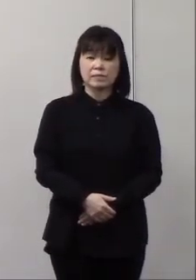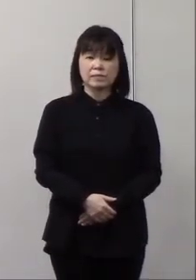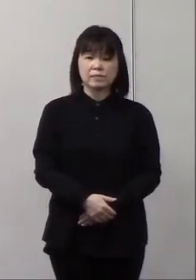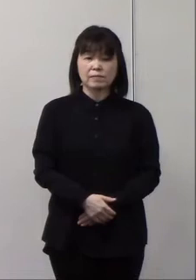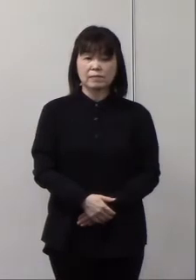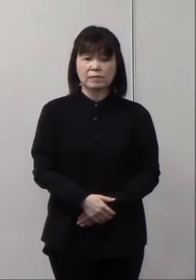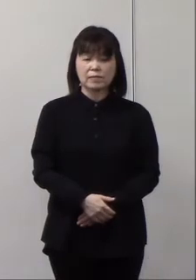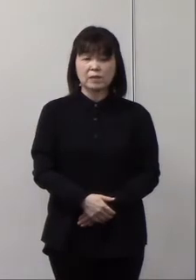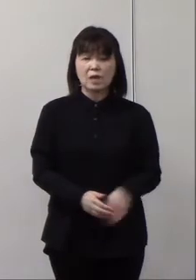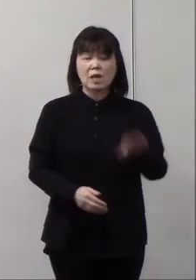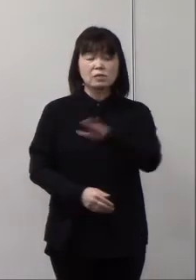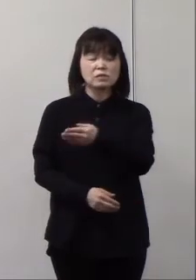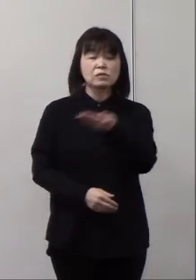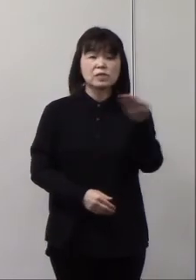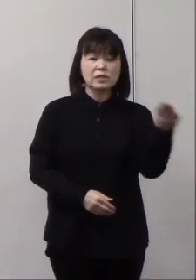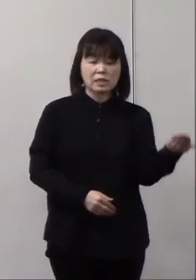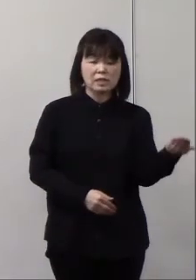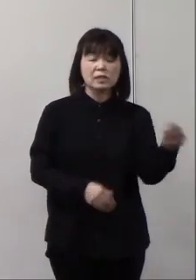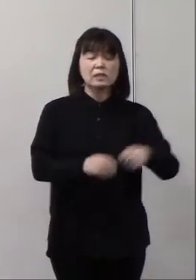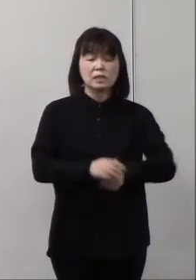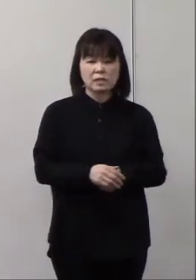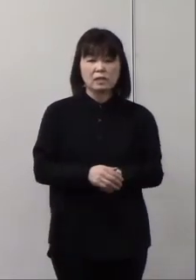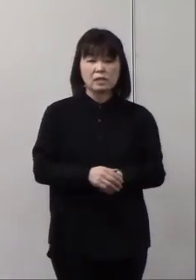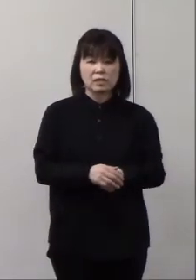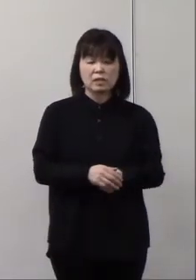めくっていただいて個別事業といたす、